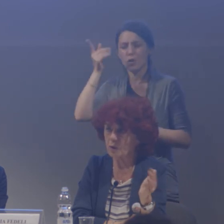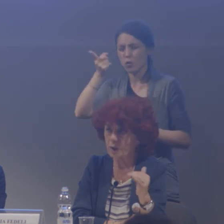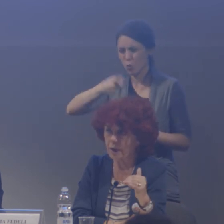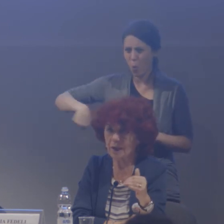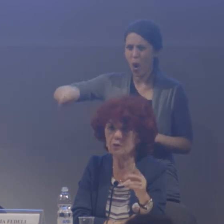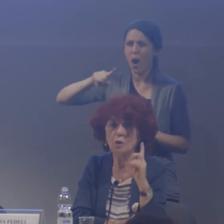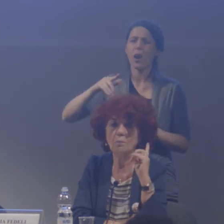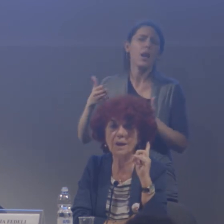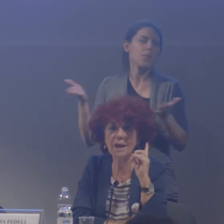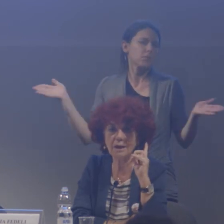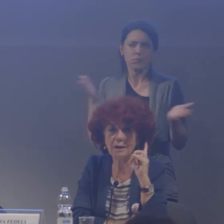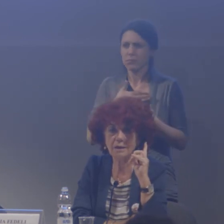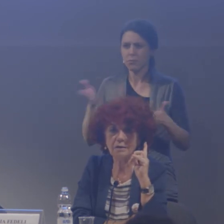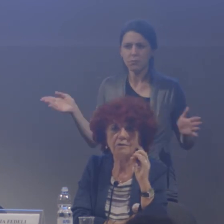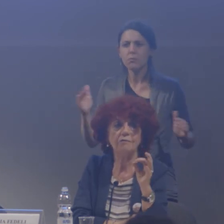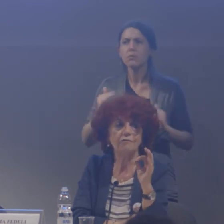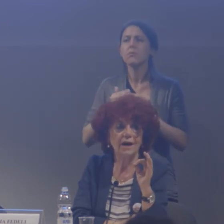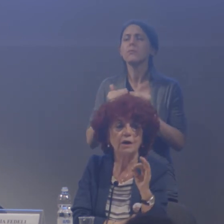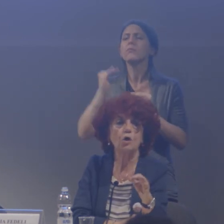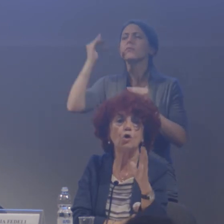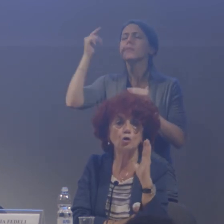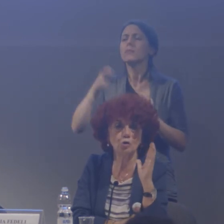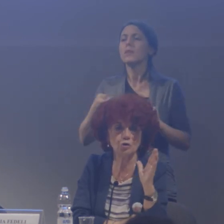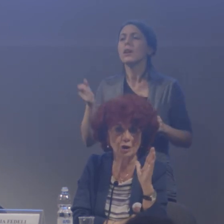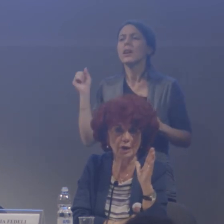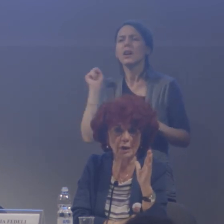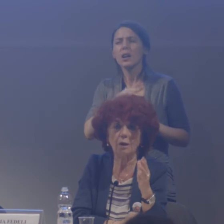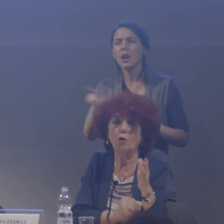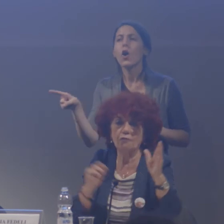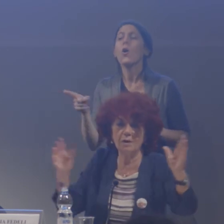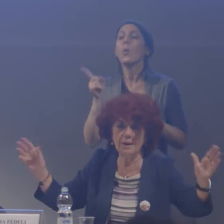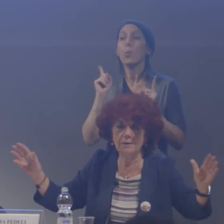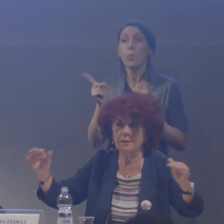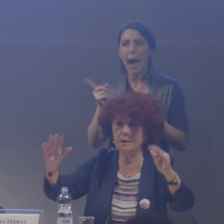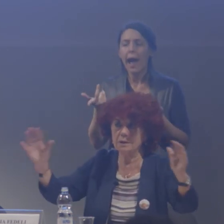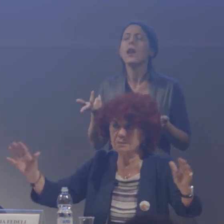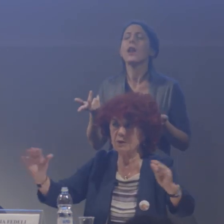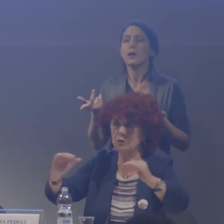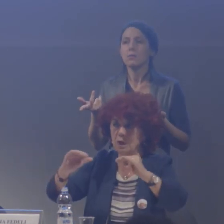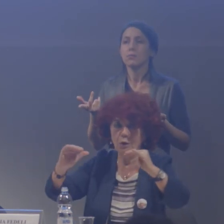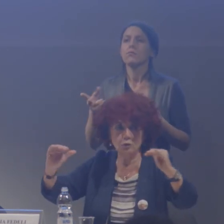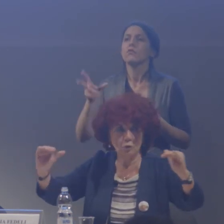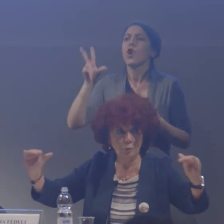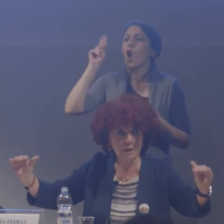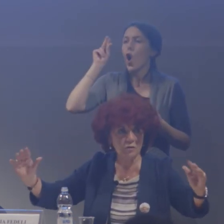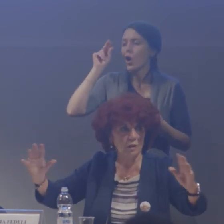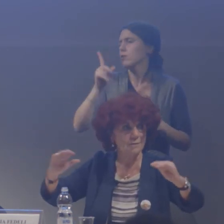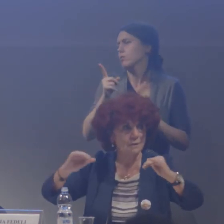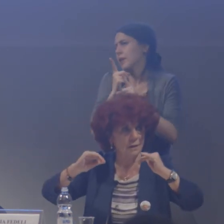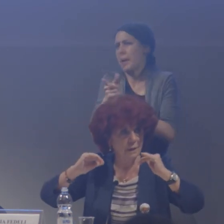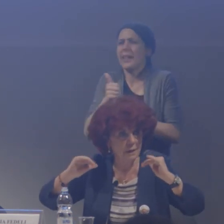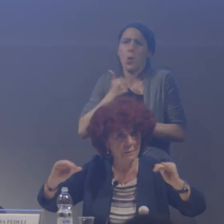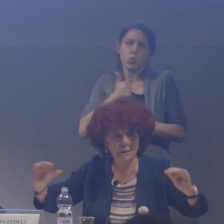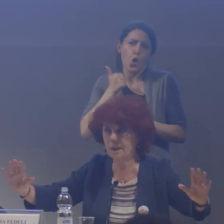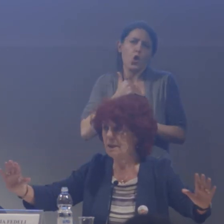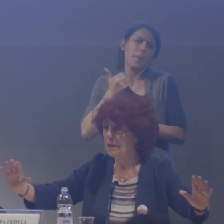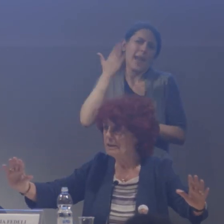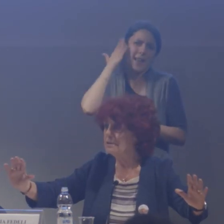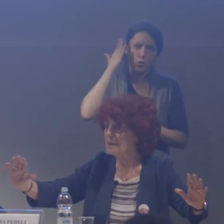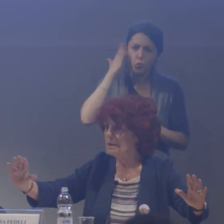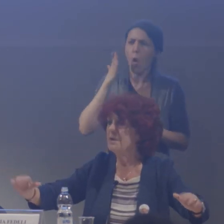di ordine e grado per far conoscere, ovviamente nel rispetto dell'autonomia scolastica, della